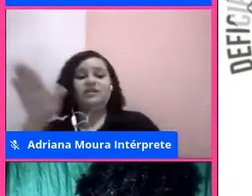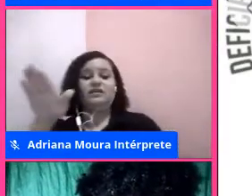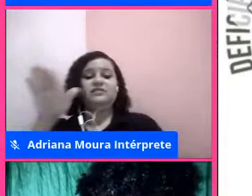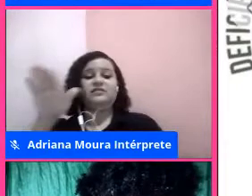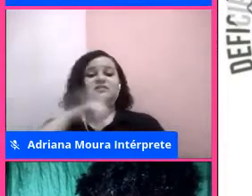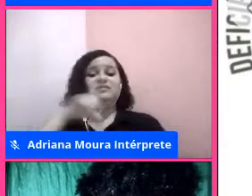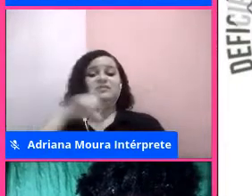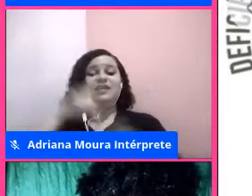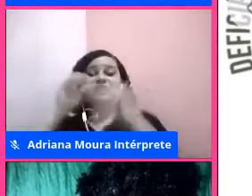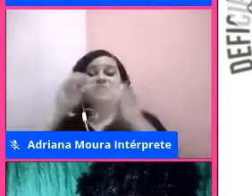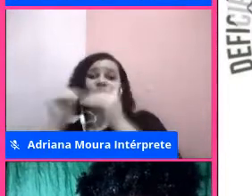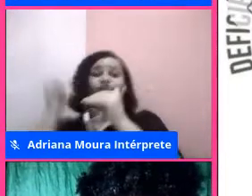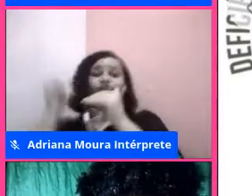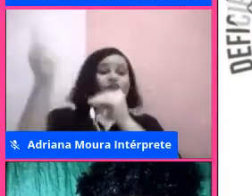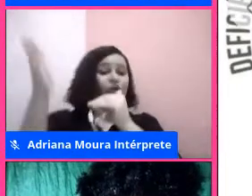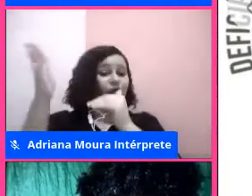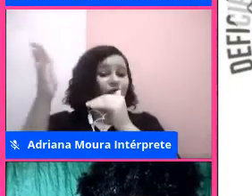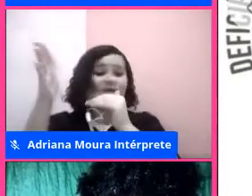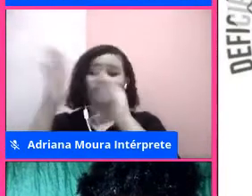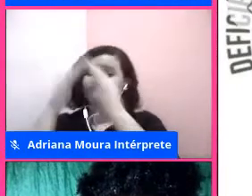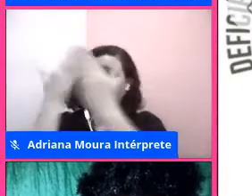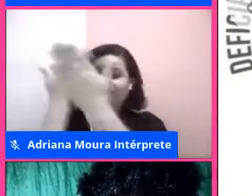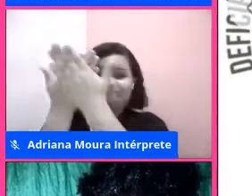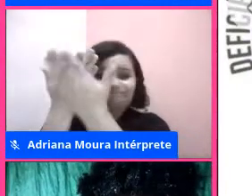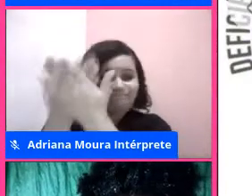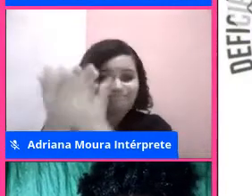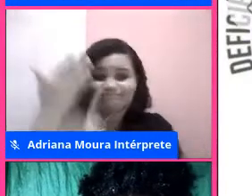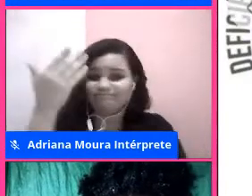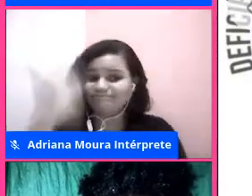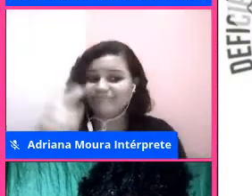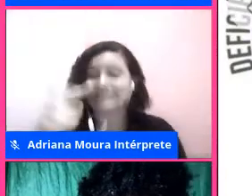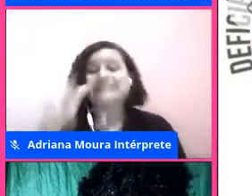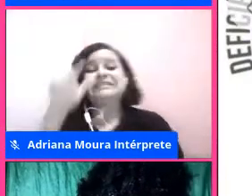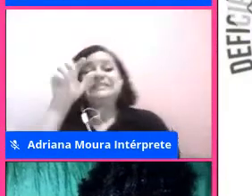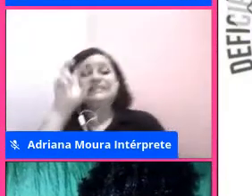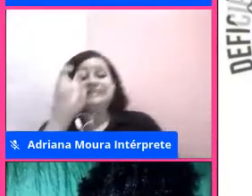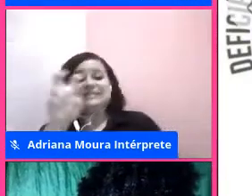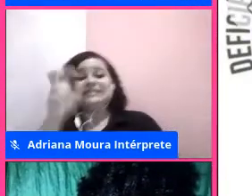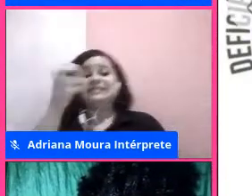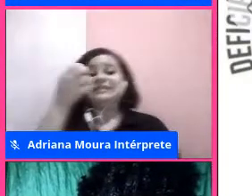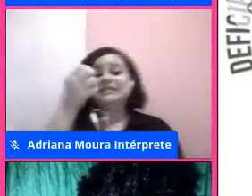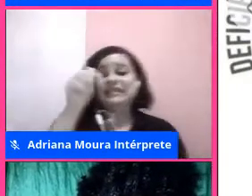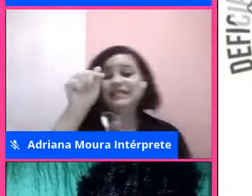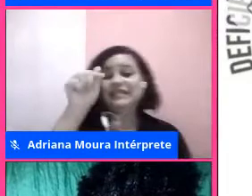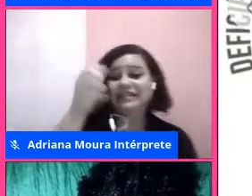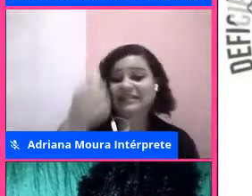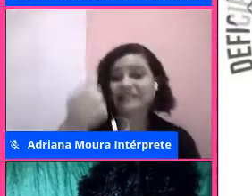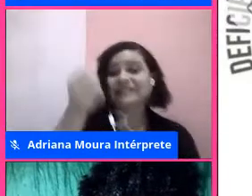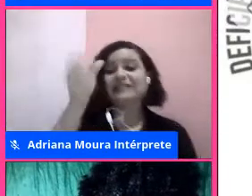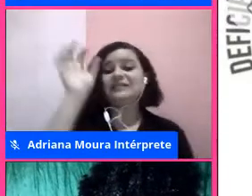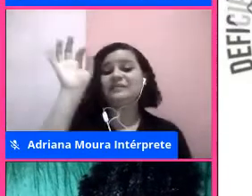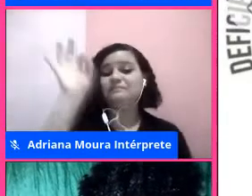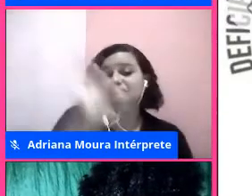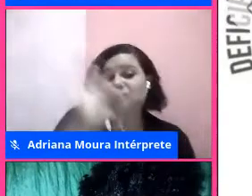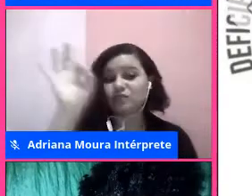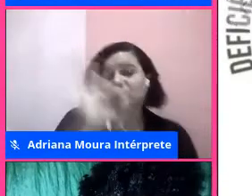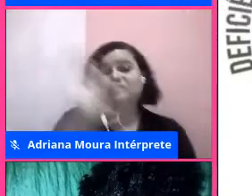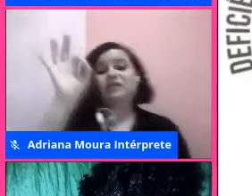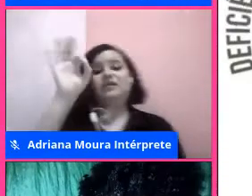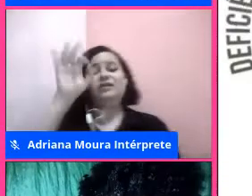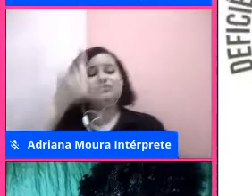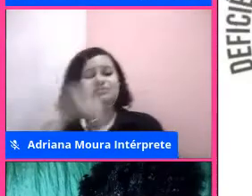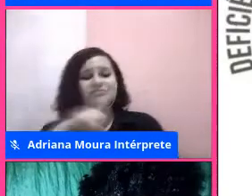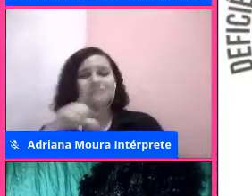tem deficiência. 50% a 70% da taxa de emprego, mais baixo do que pessoas, é mais baixo para pessoas